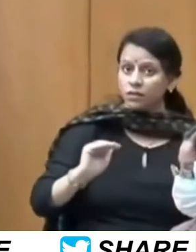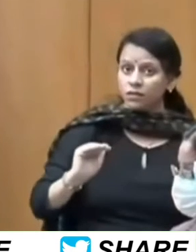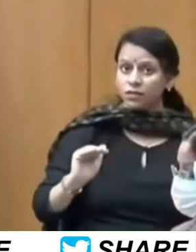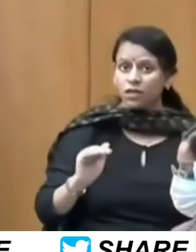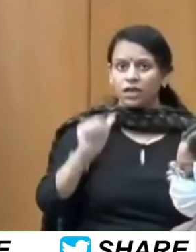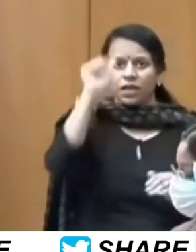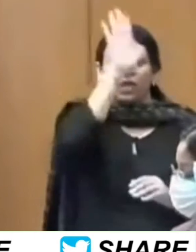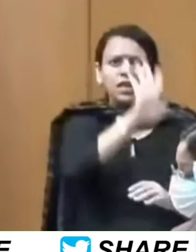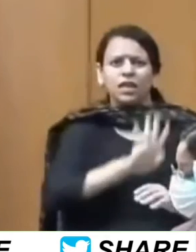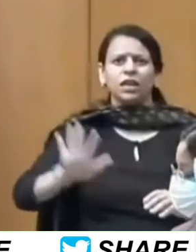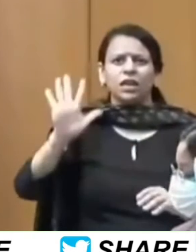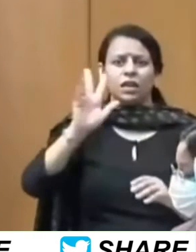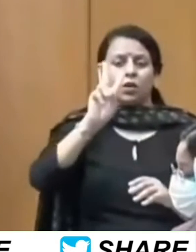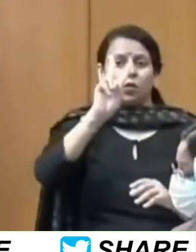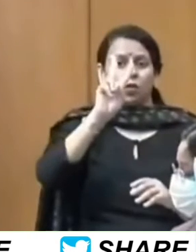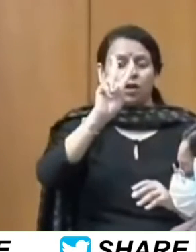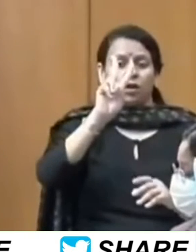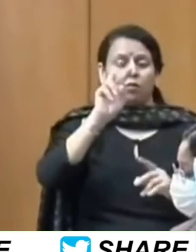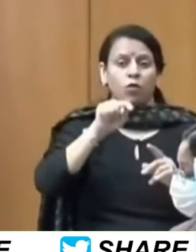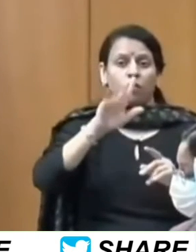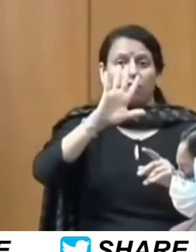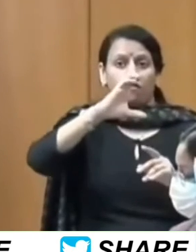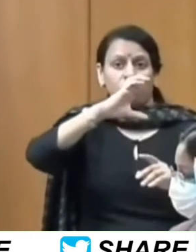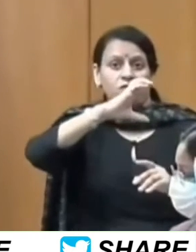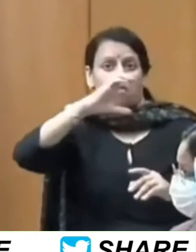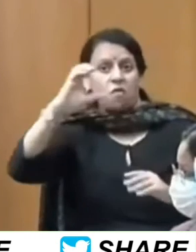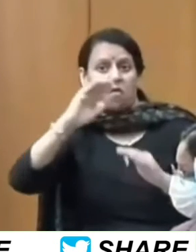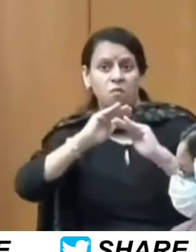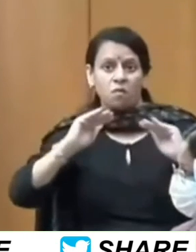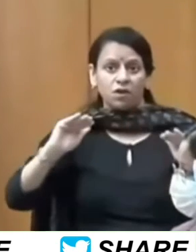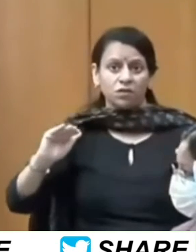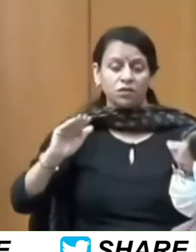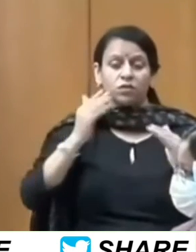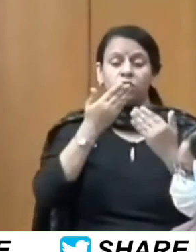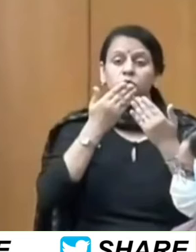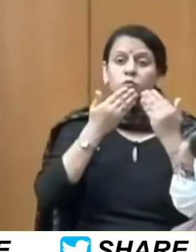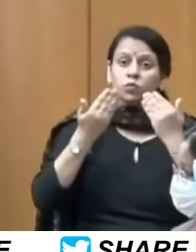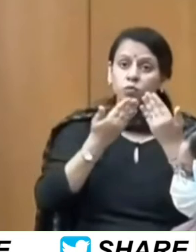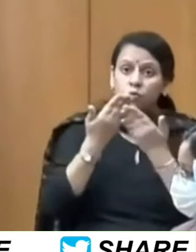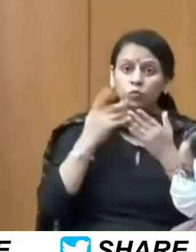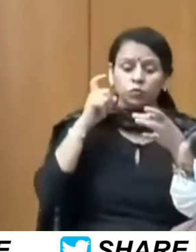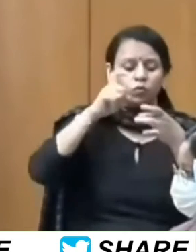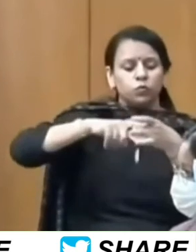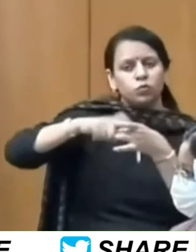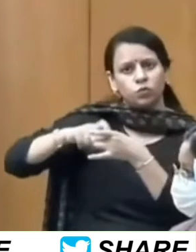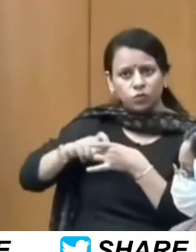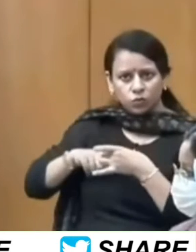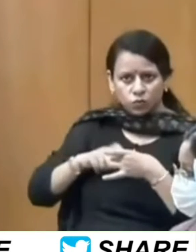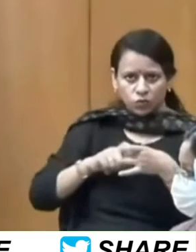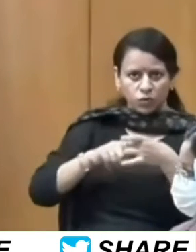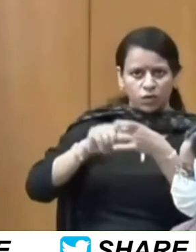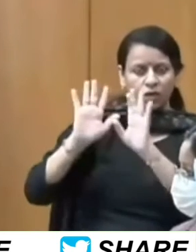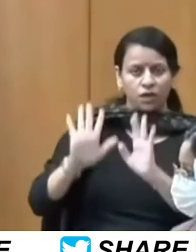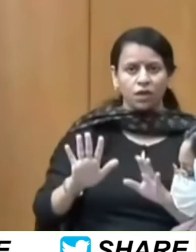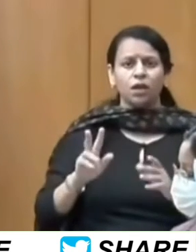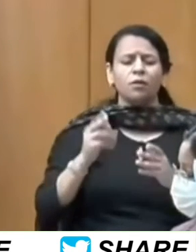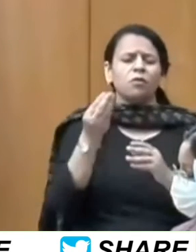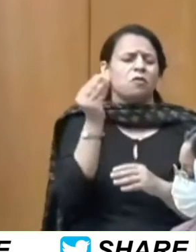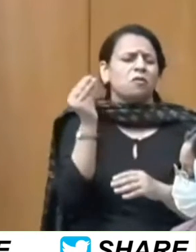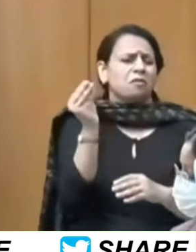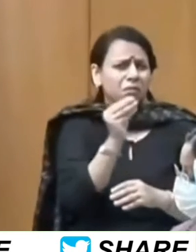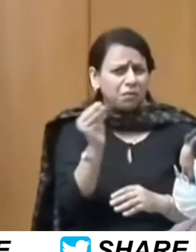आखिर भारत में 2.5 करोड़ बच्चे हर एक साल स्कूल इकोसिस्टम पे ज्वाइन करते हैं, एंड ये